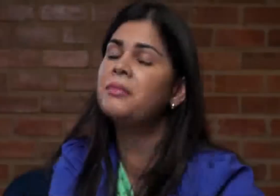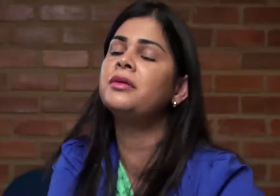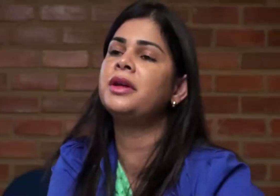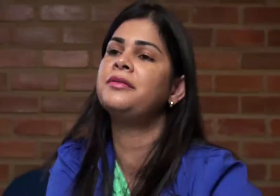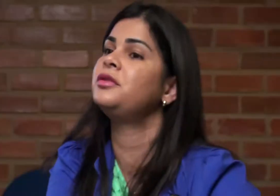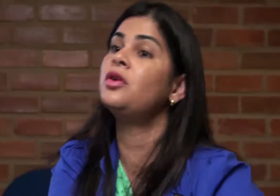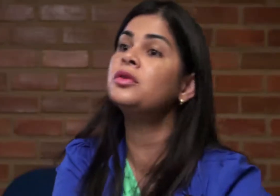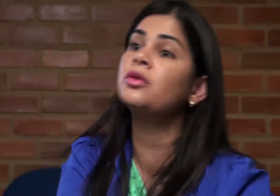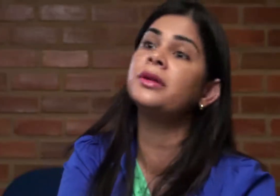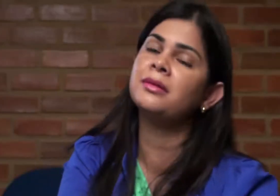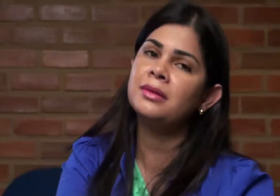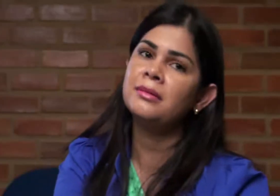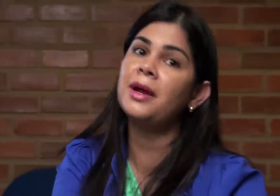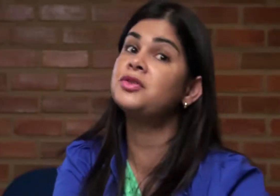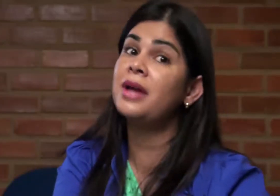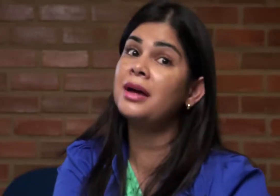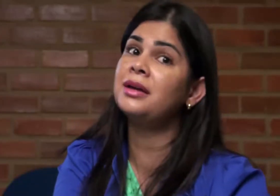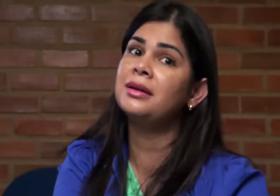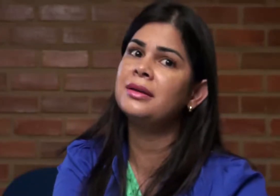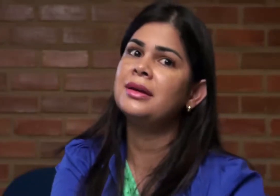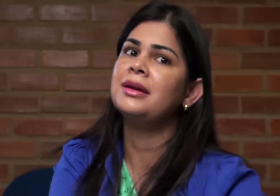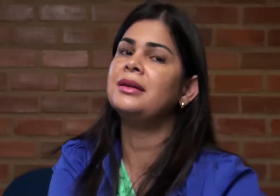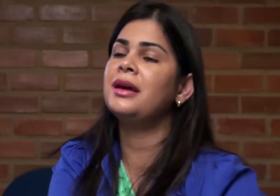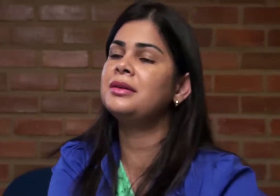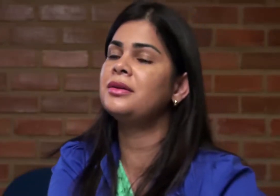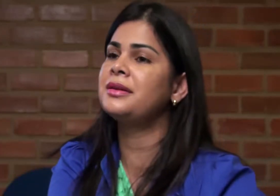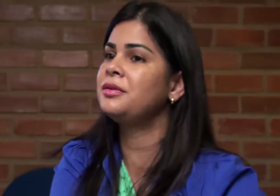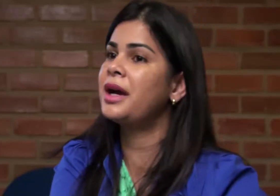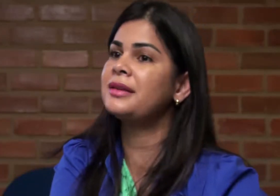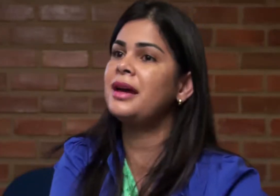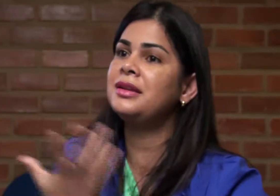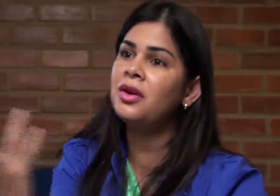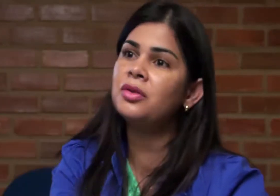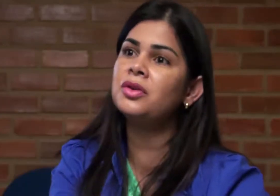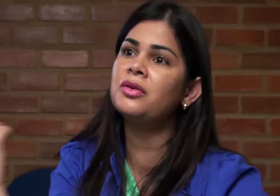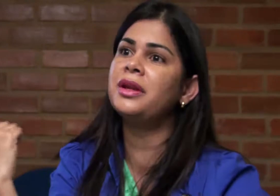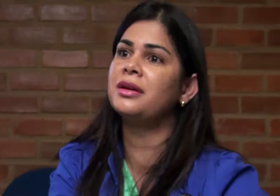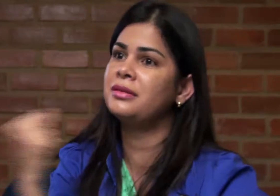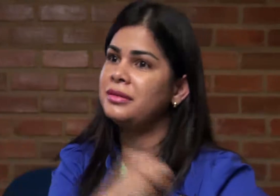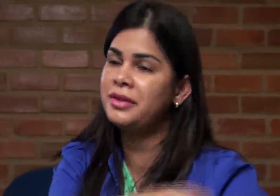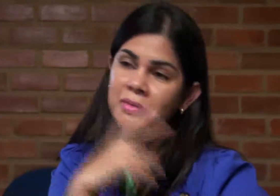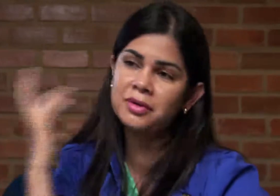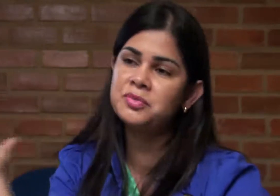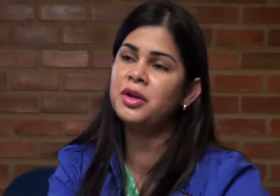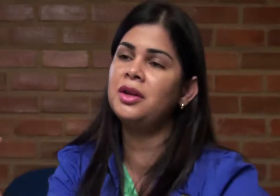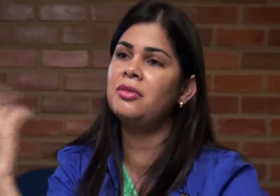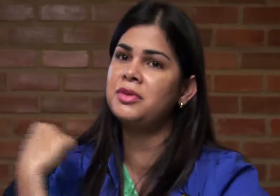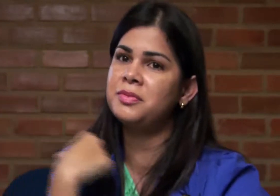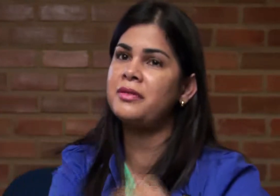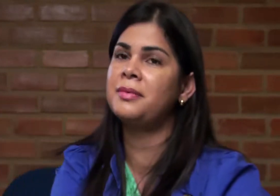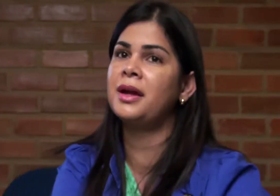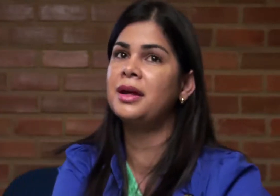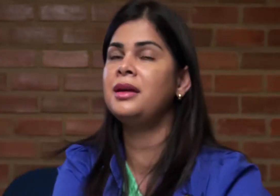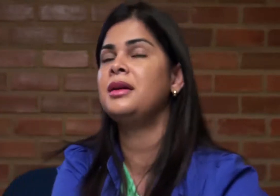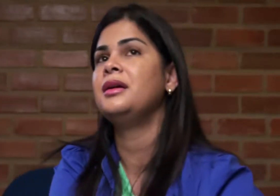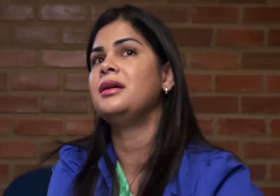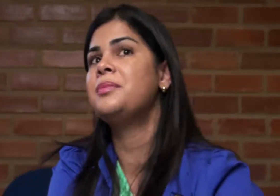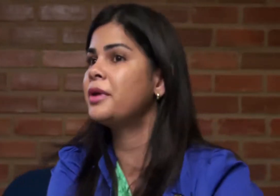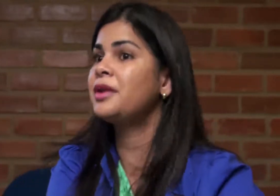amigo que veio de Rondônia para estudar aqui, né? Então, assim, o cara sair de Rondônia, não sei quantos mil quilômetros, para vir para aqui, é porque ele